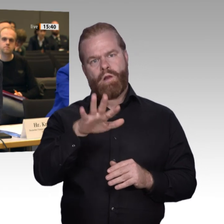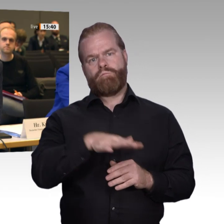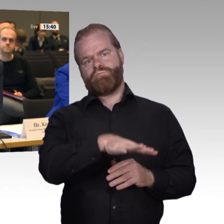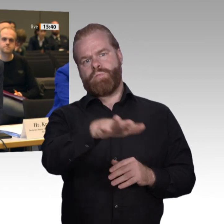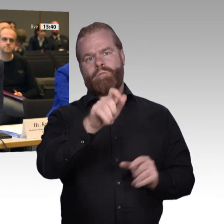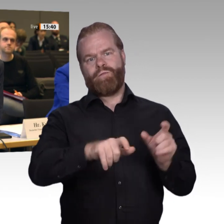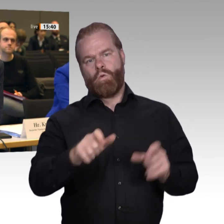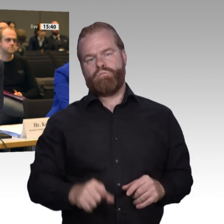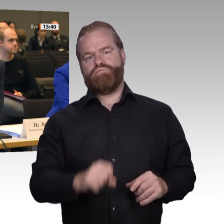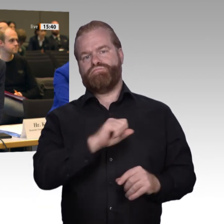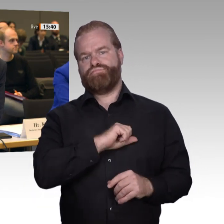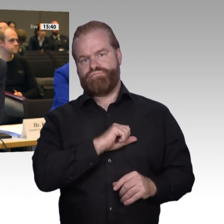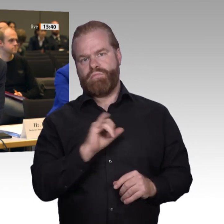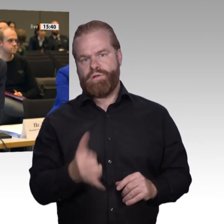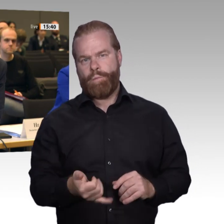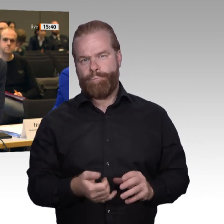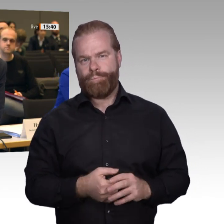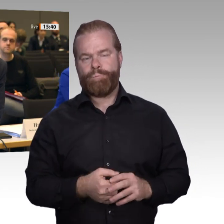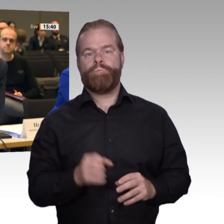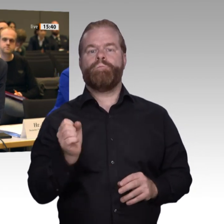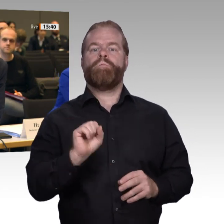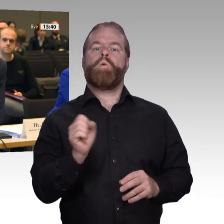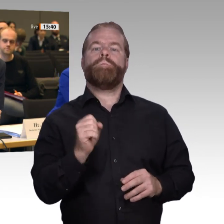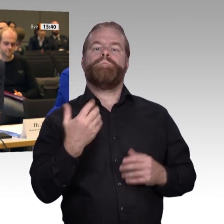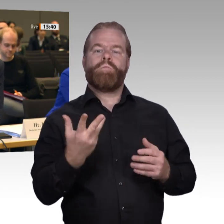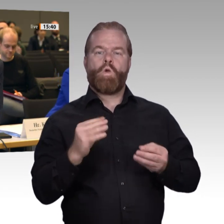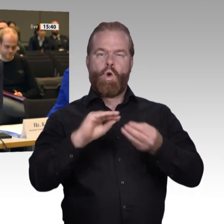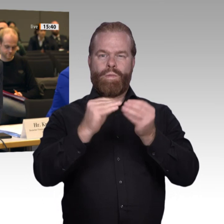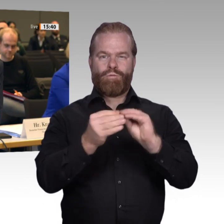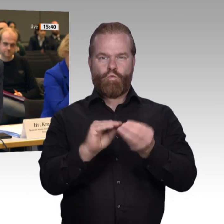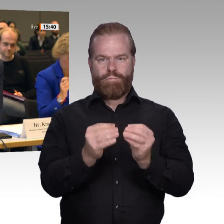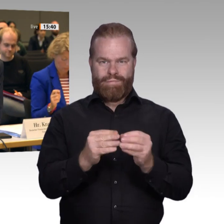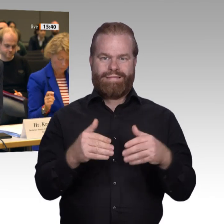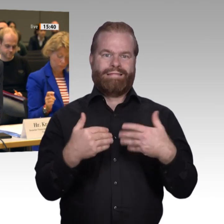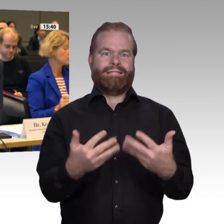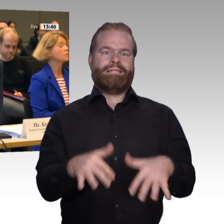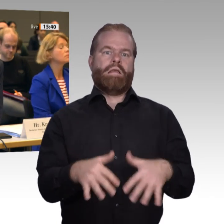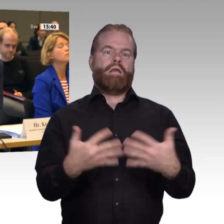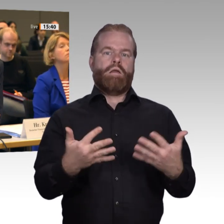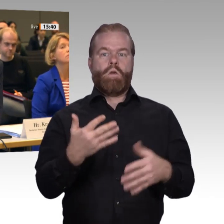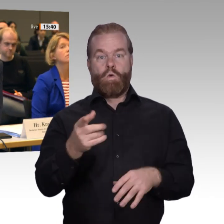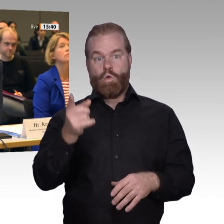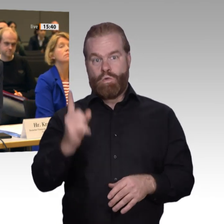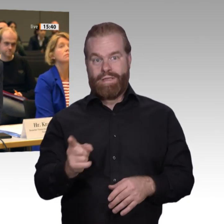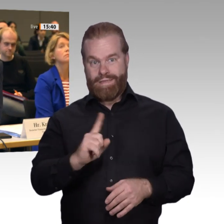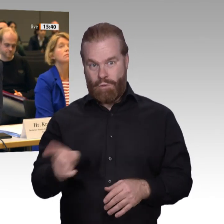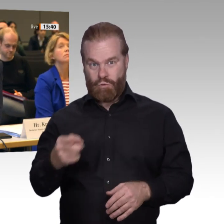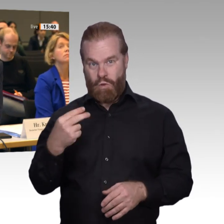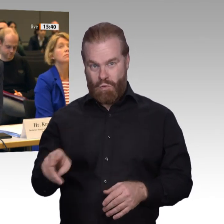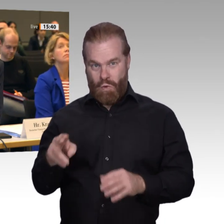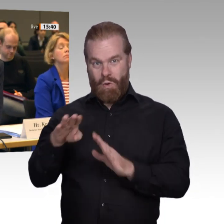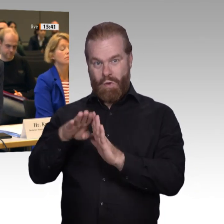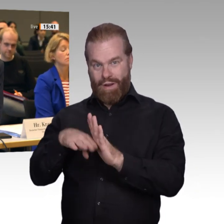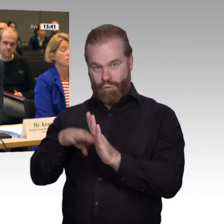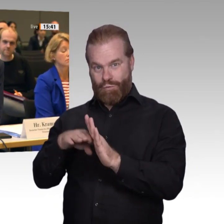von 100.000-Euro-Regelung. Und wir wissen ja, dass das auf den größten Teil der Bevölkerung zutrifft, dass man